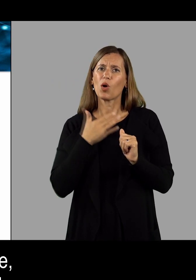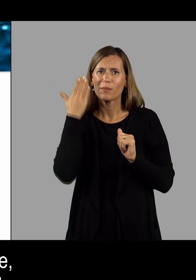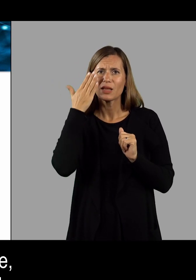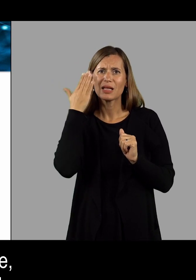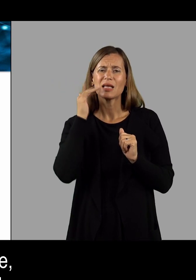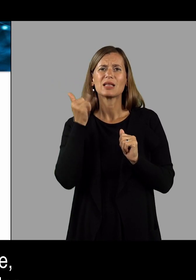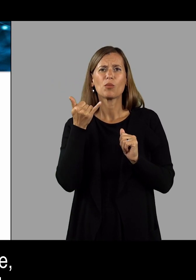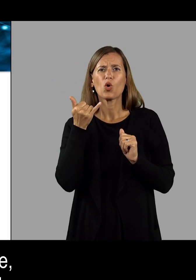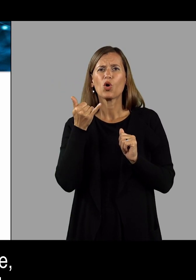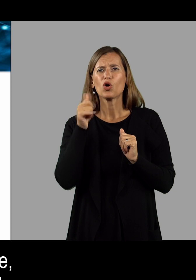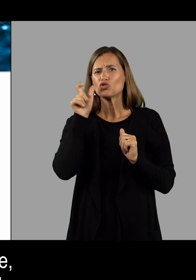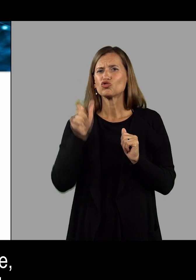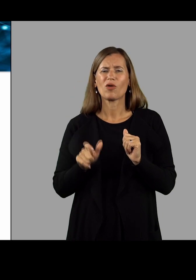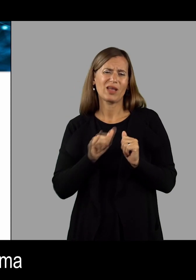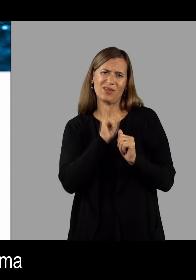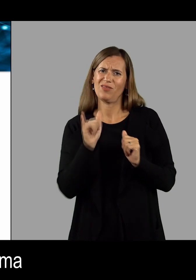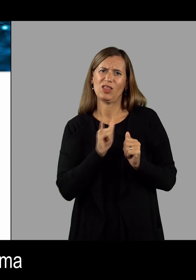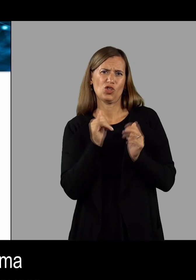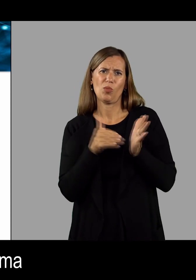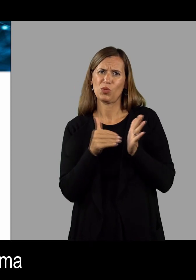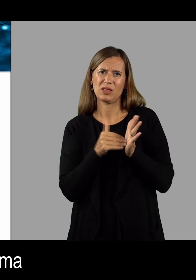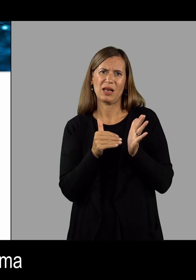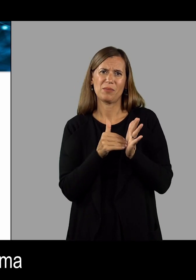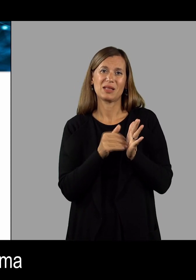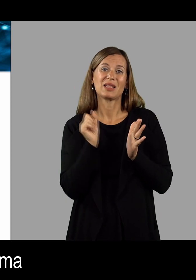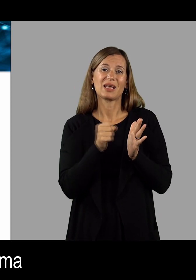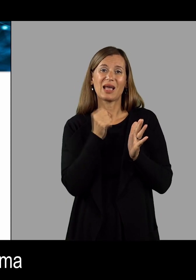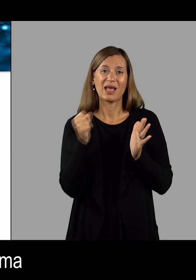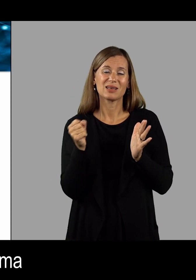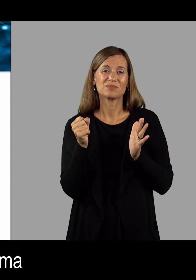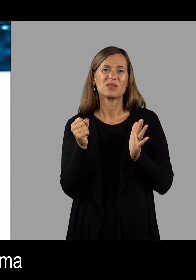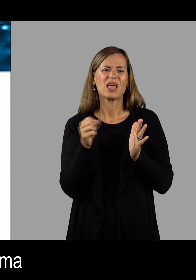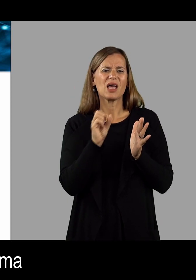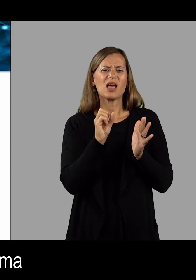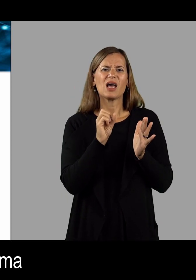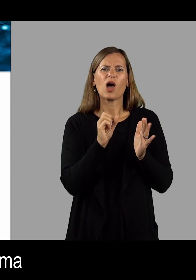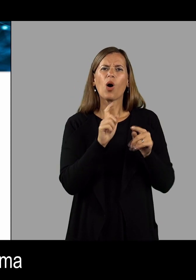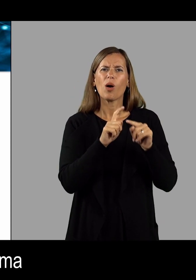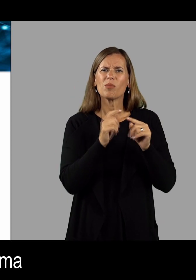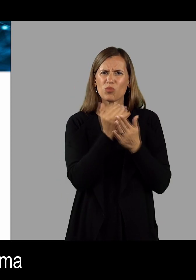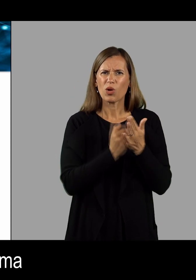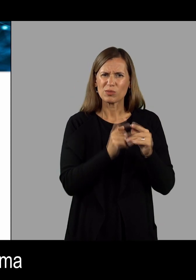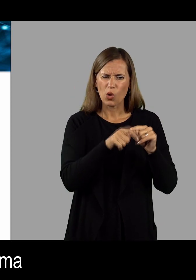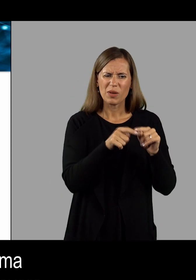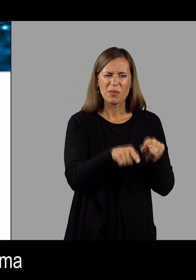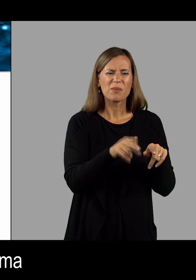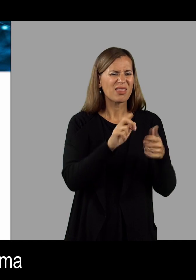Googlovo podnaslavljanje za slovenski jezik, vidimo, da je tukaj natančnost še vedno nizka, se pa to premika